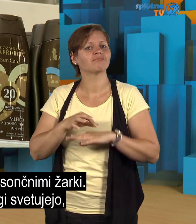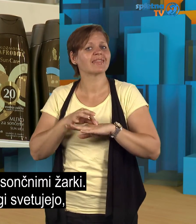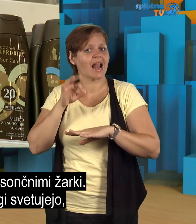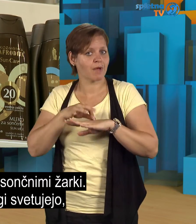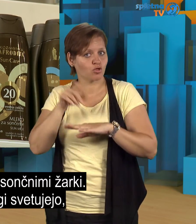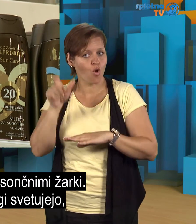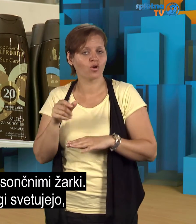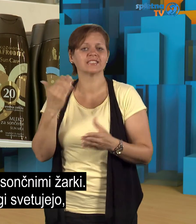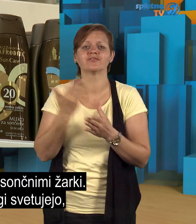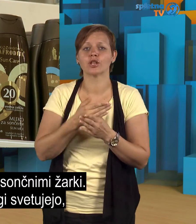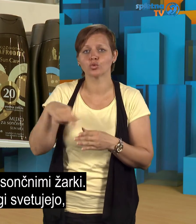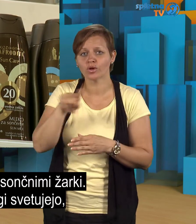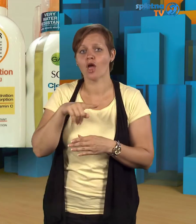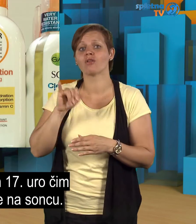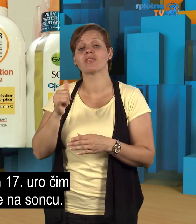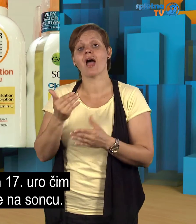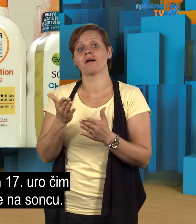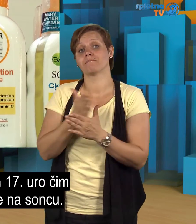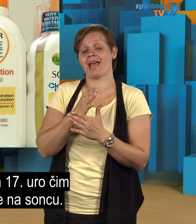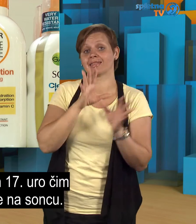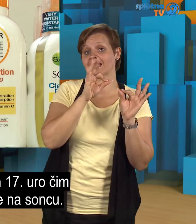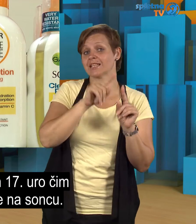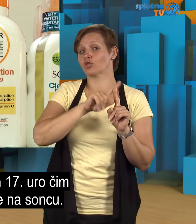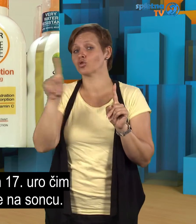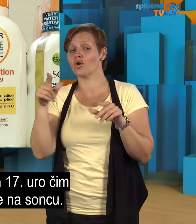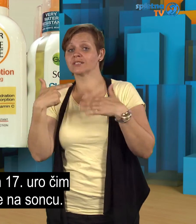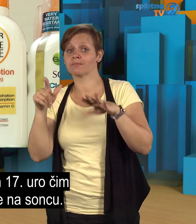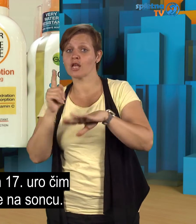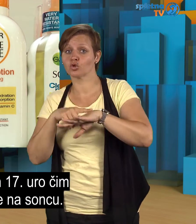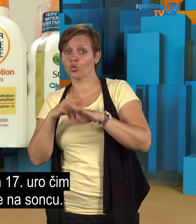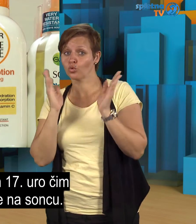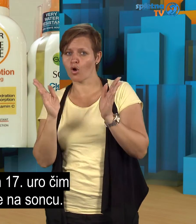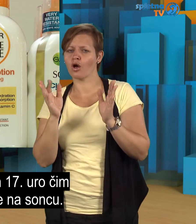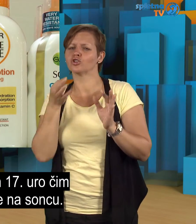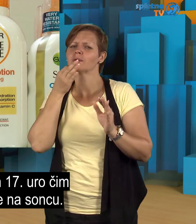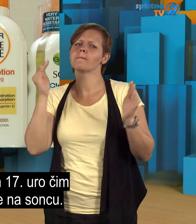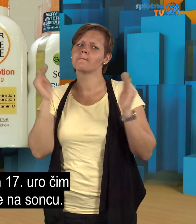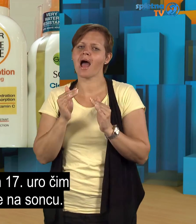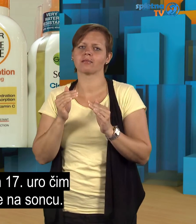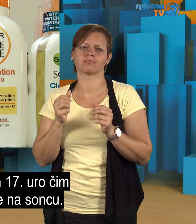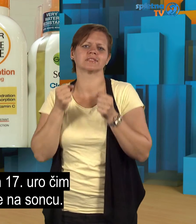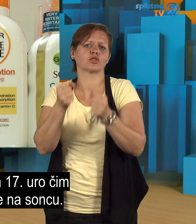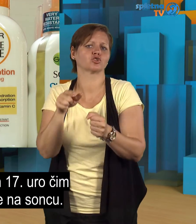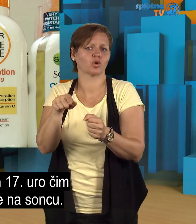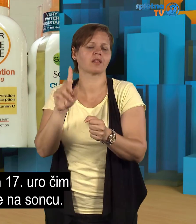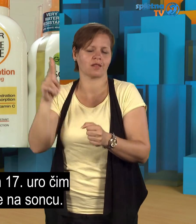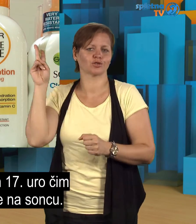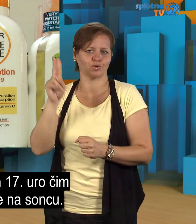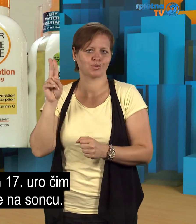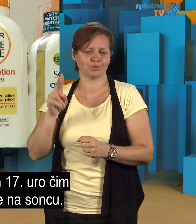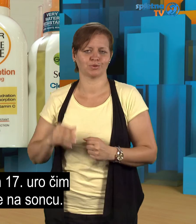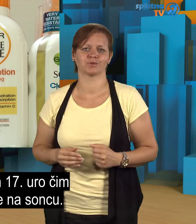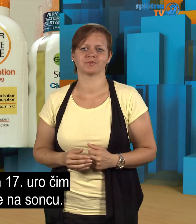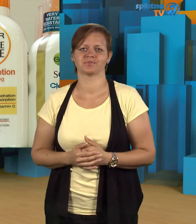Zato dermatologi svetujejo, da se med 10. in 17. uro čim manj zadržujete na soncu.